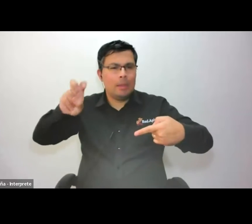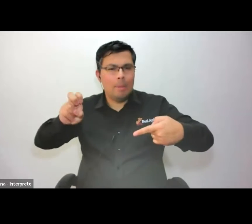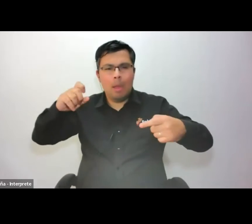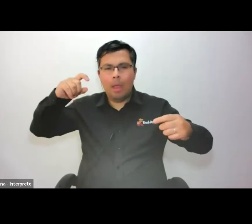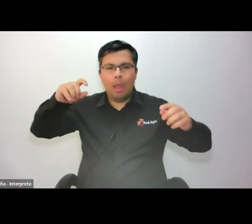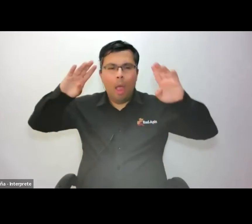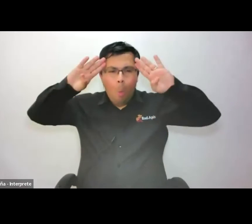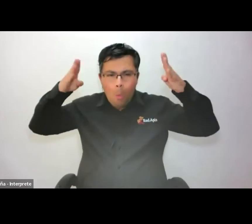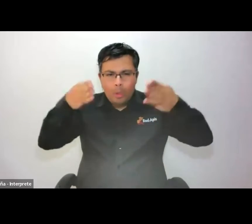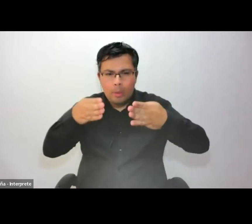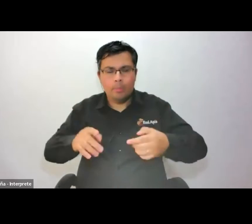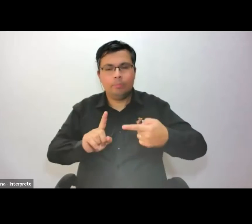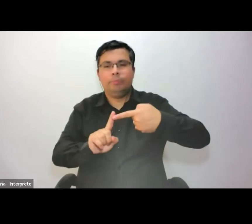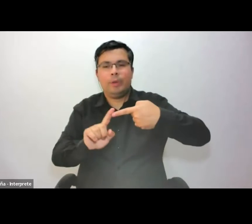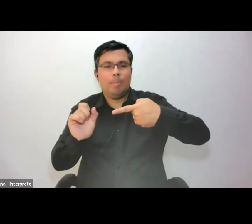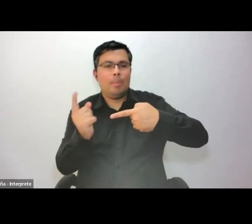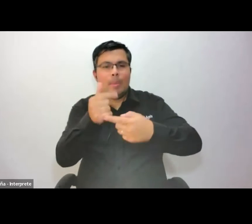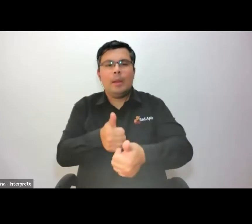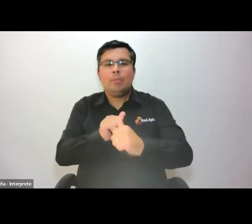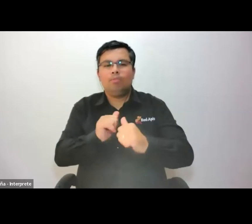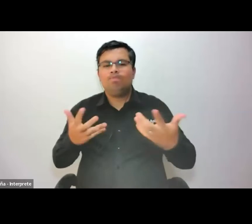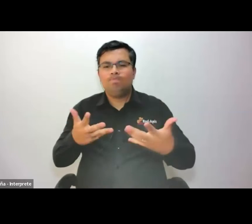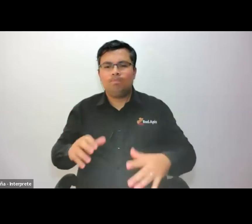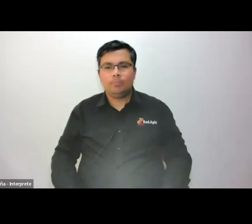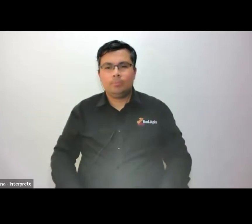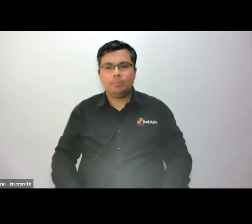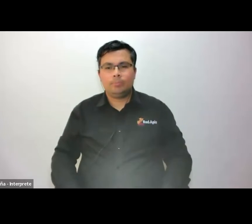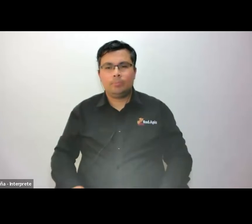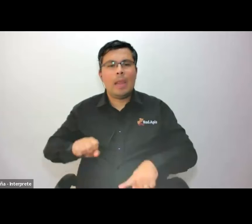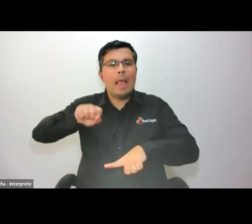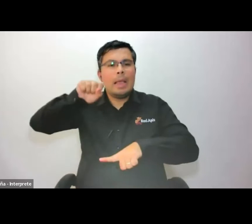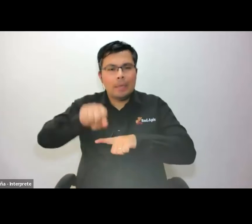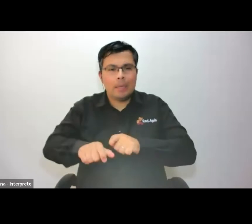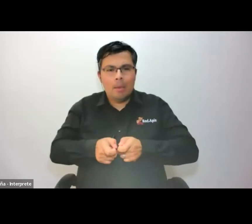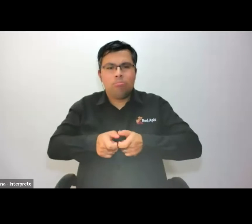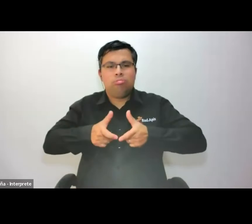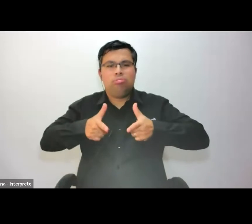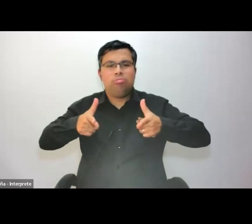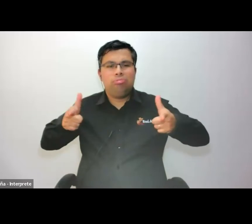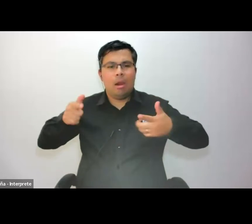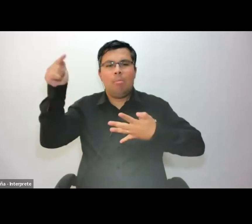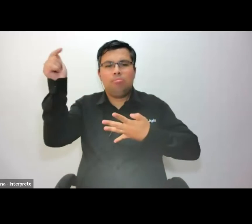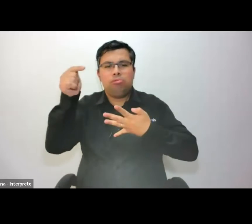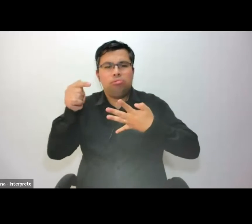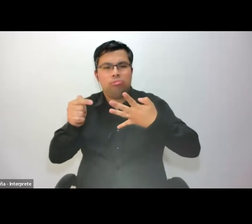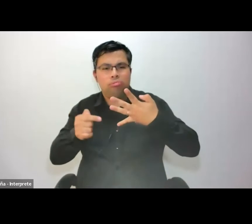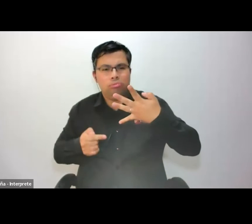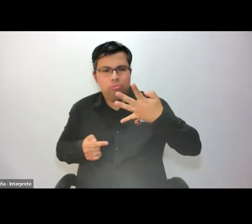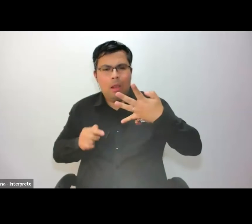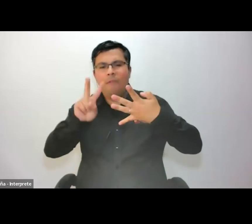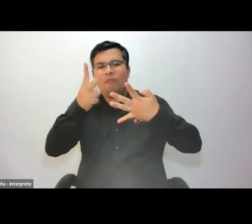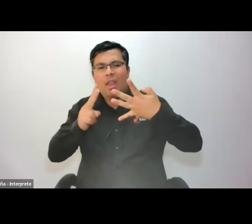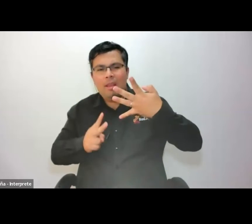Uno de los principales desafíos es aceptar la amplitud de la variabilidad con que se manifiesta. Por eso